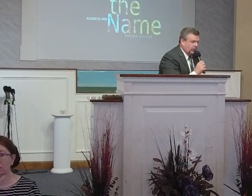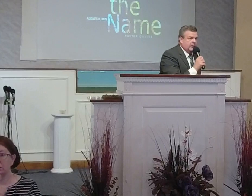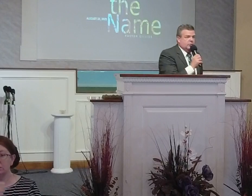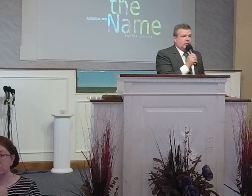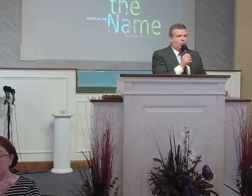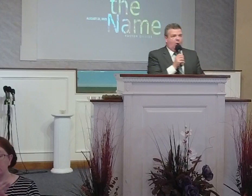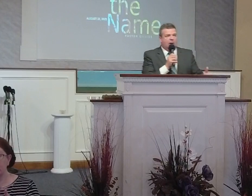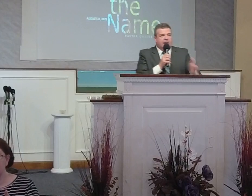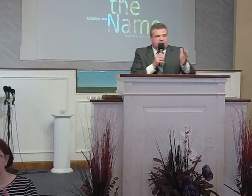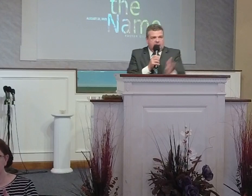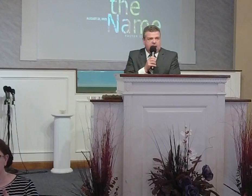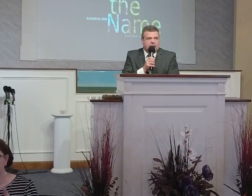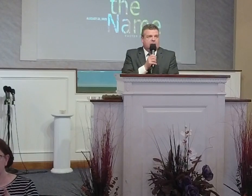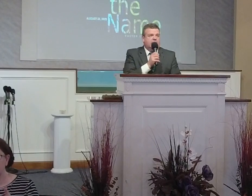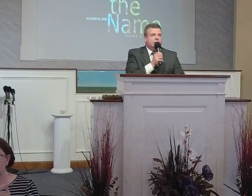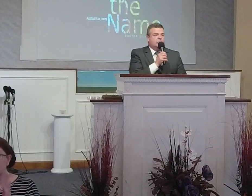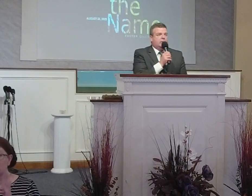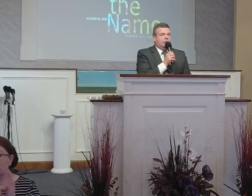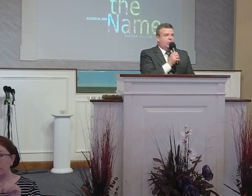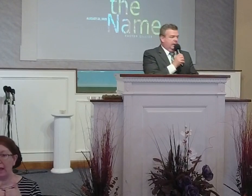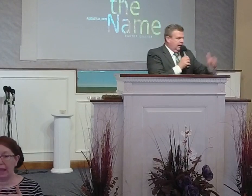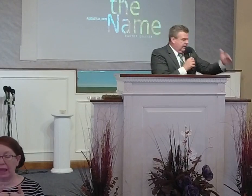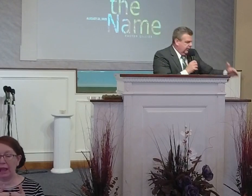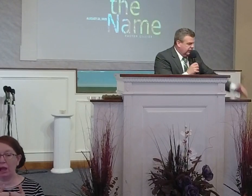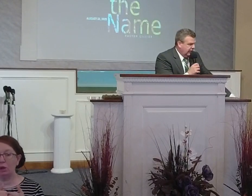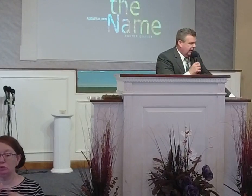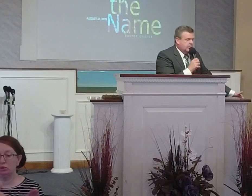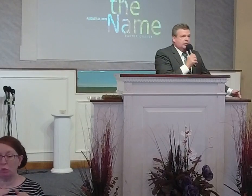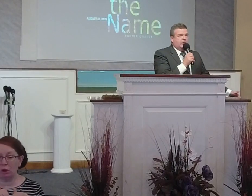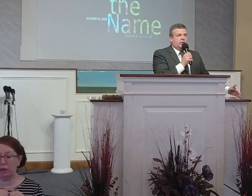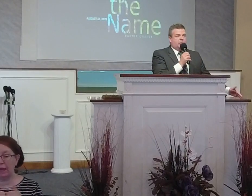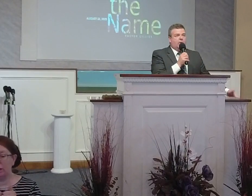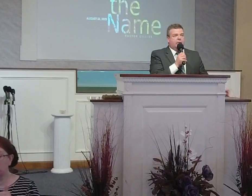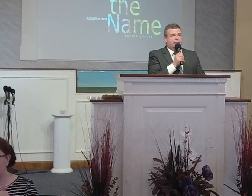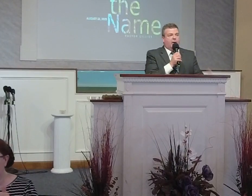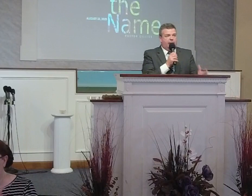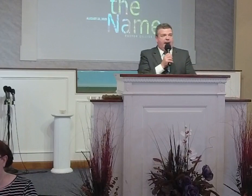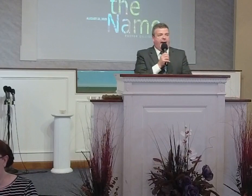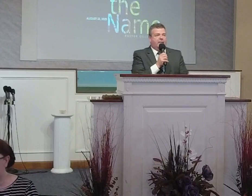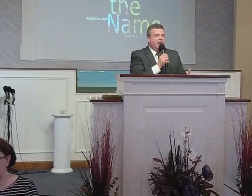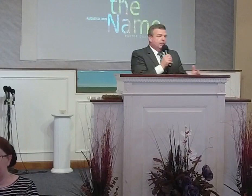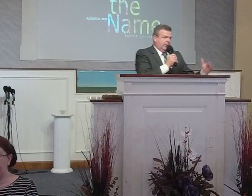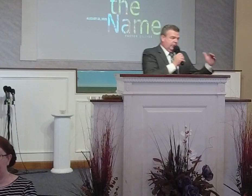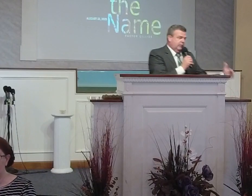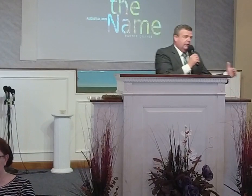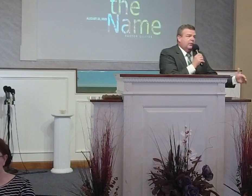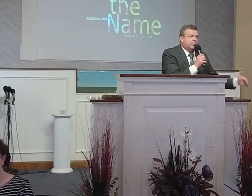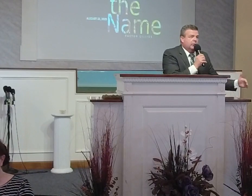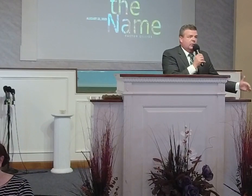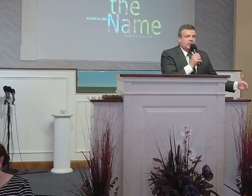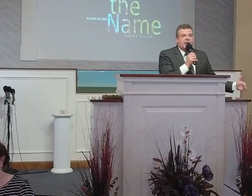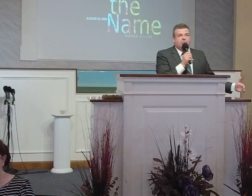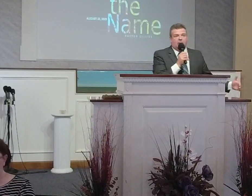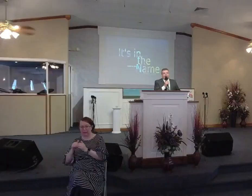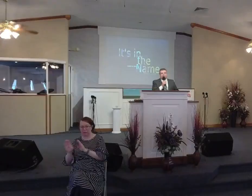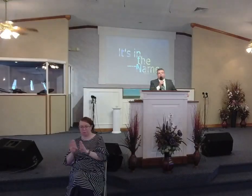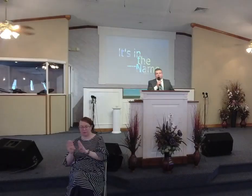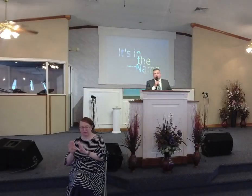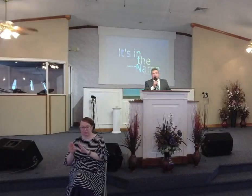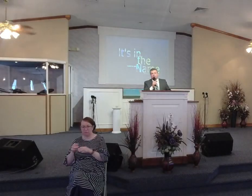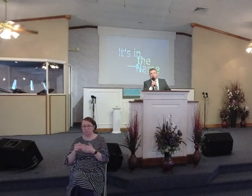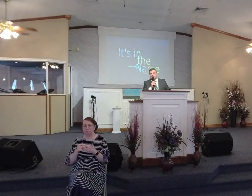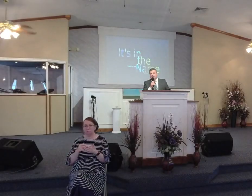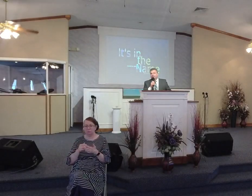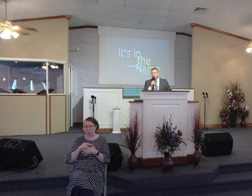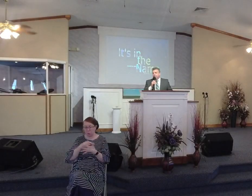Y Él puso estas barreras en lugar para mostrarte, estas son las cosas que tú debes alejarte, estas son las cosas que tú